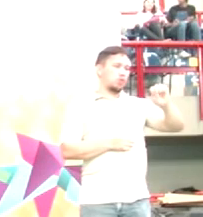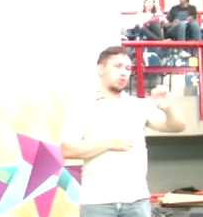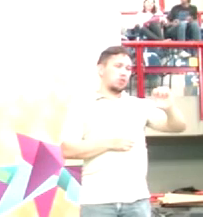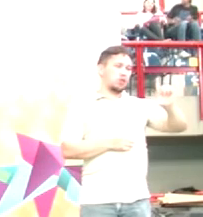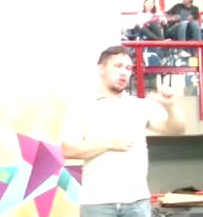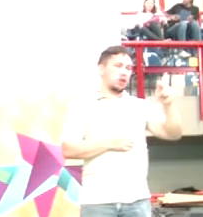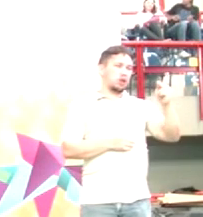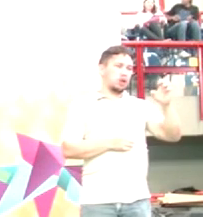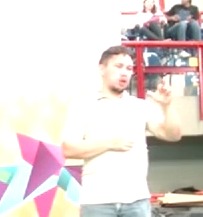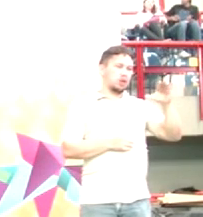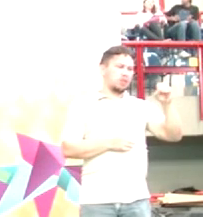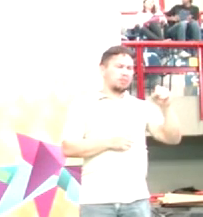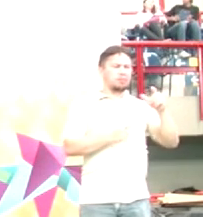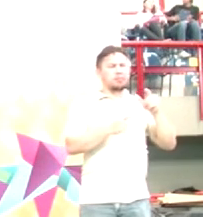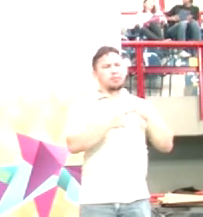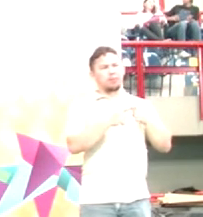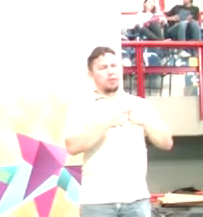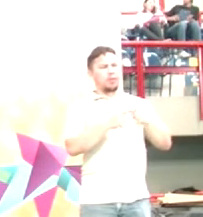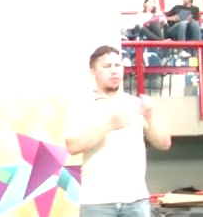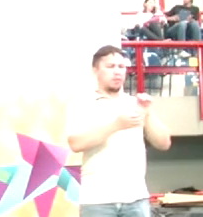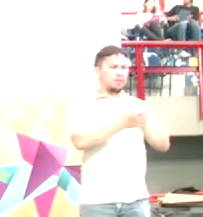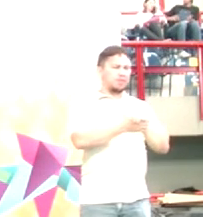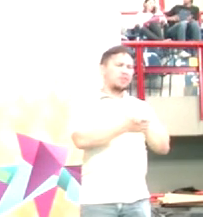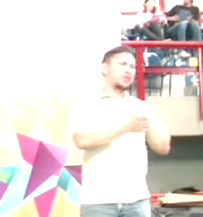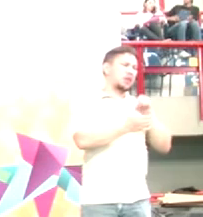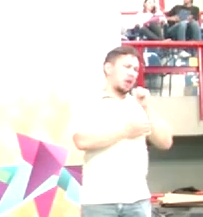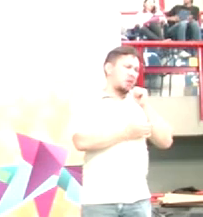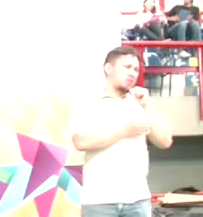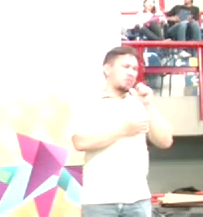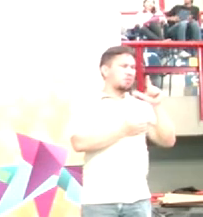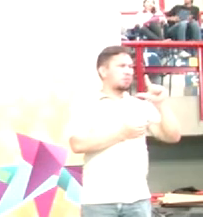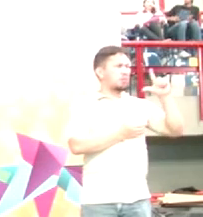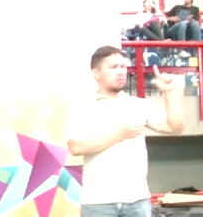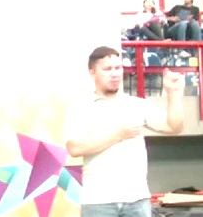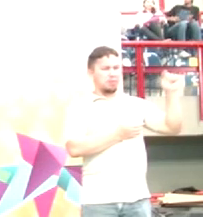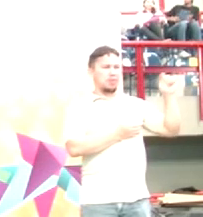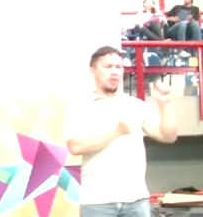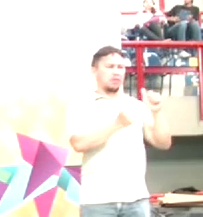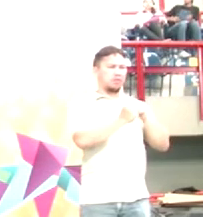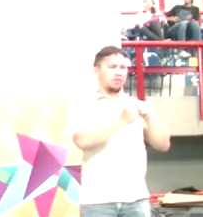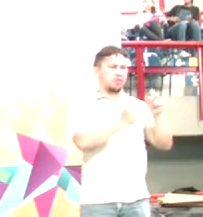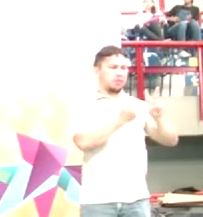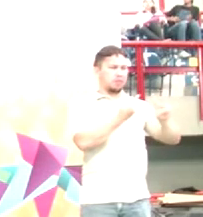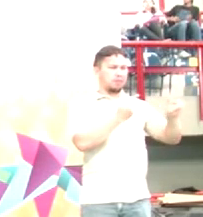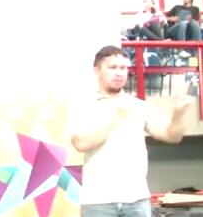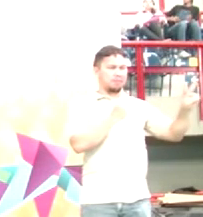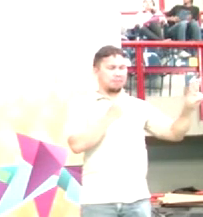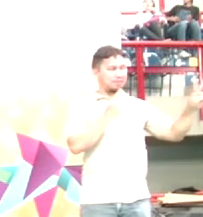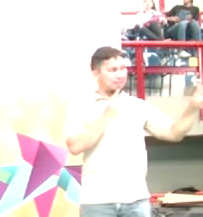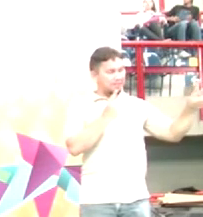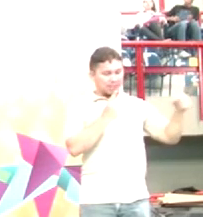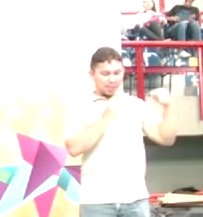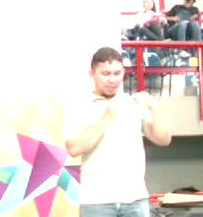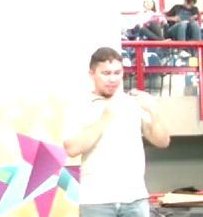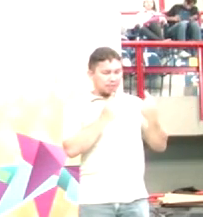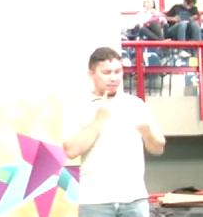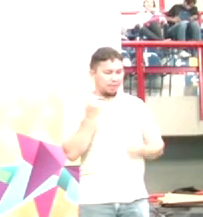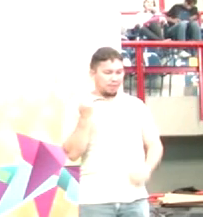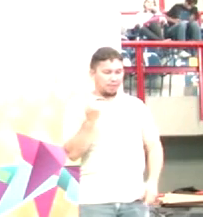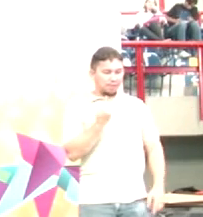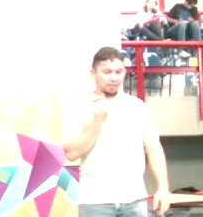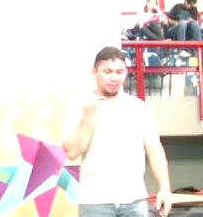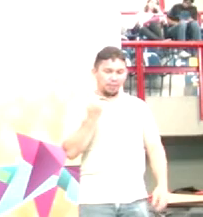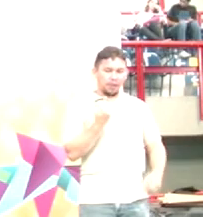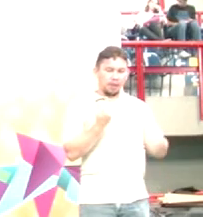Teve probleminhas com a esposa, ela foi-se embora com outro, vai-se embora ele, e